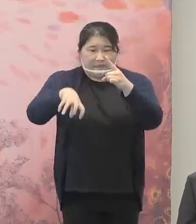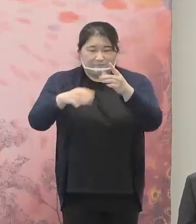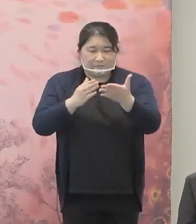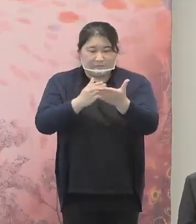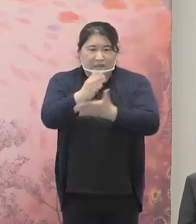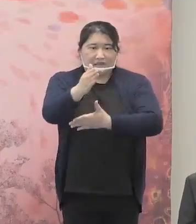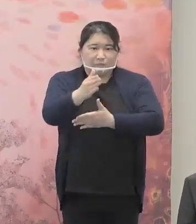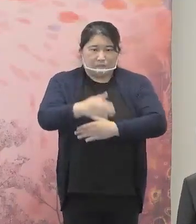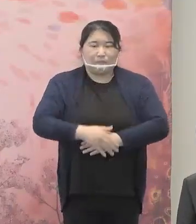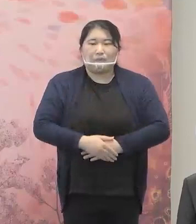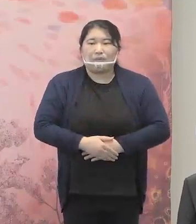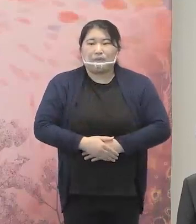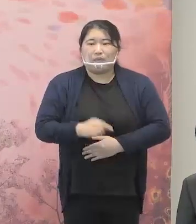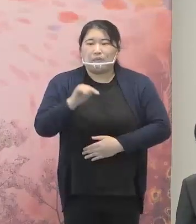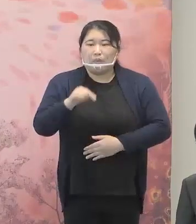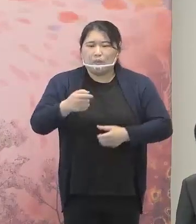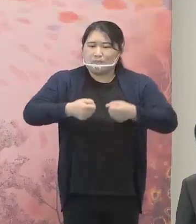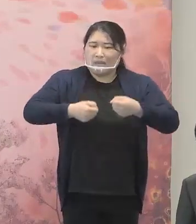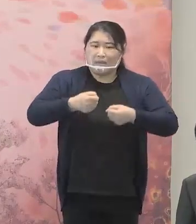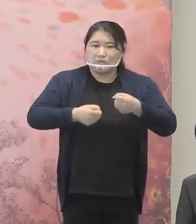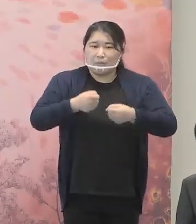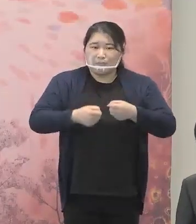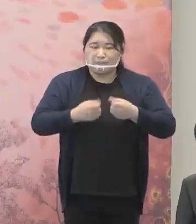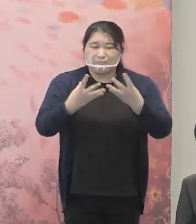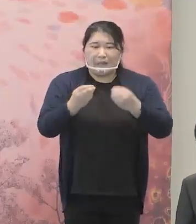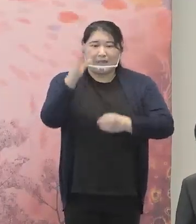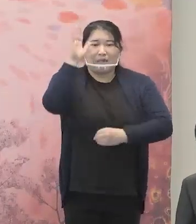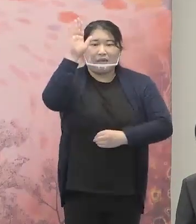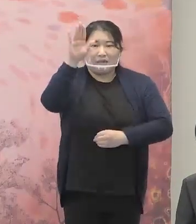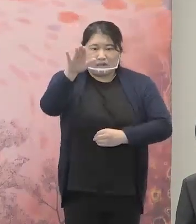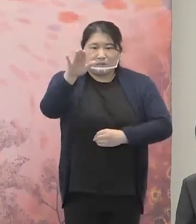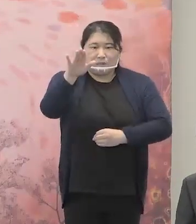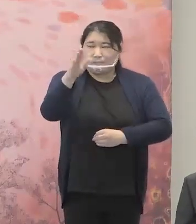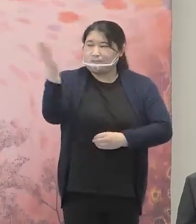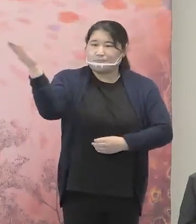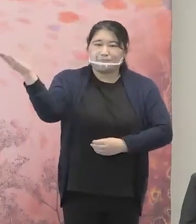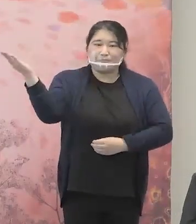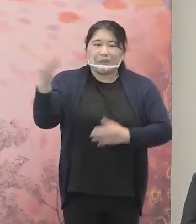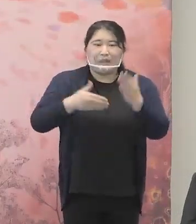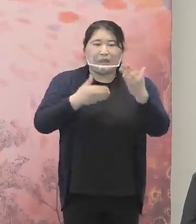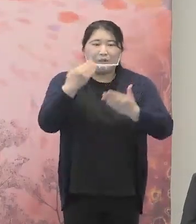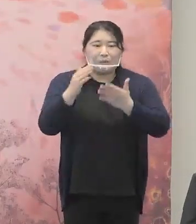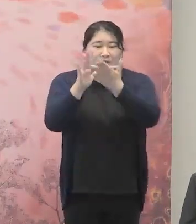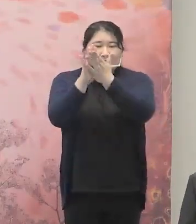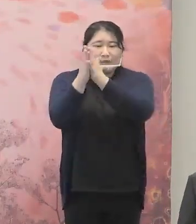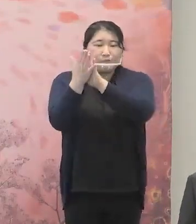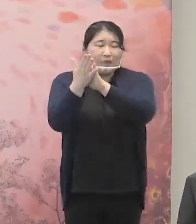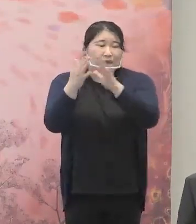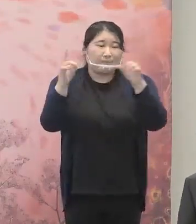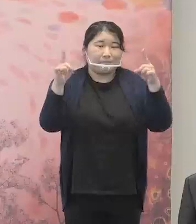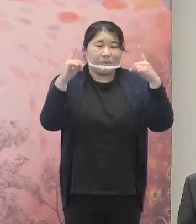します。この桜マラソン開催後に、まあ、こちらのパネルに用意しましたけれども青森桜祭り、